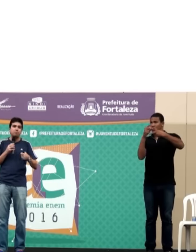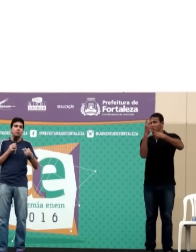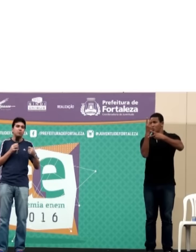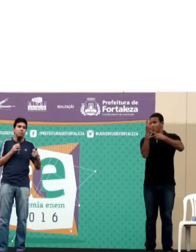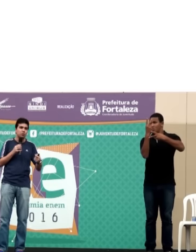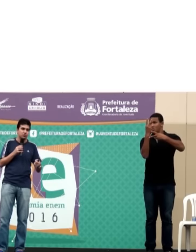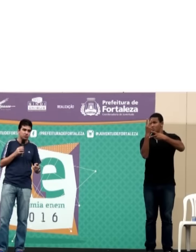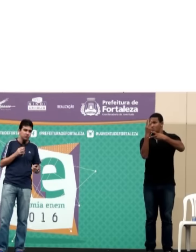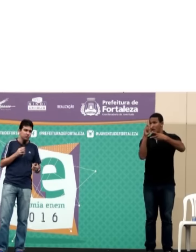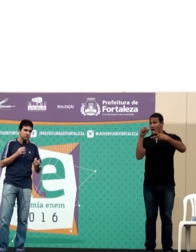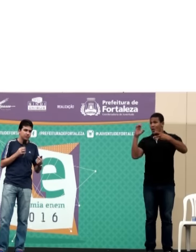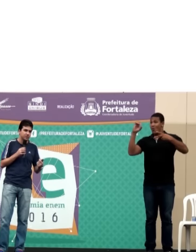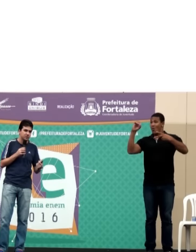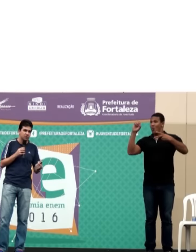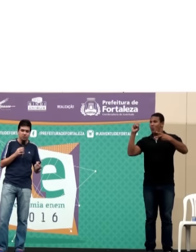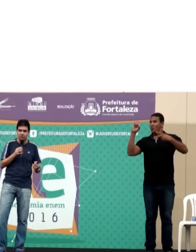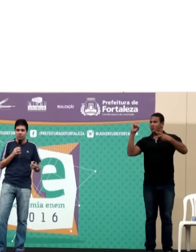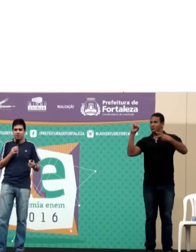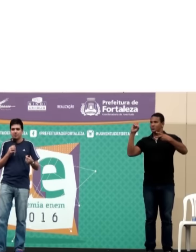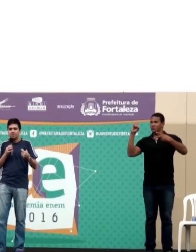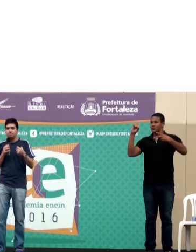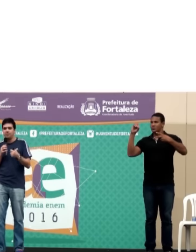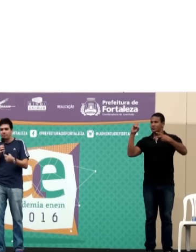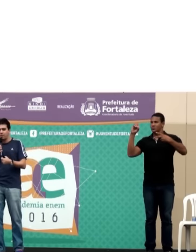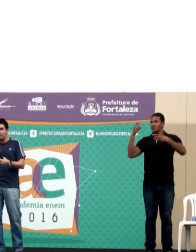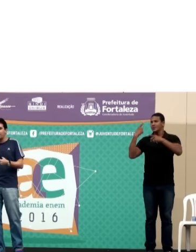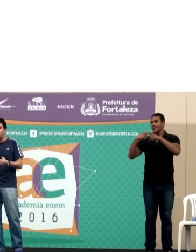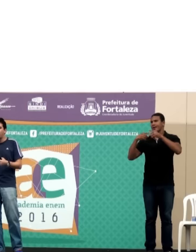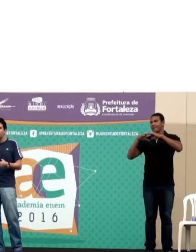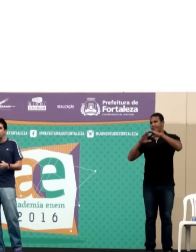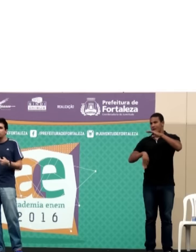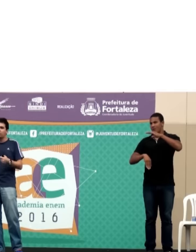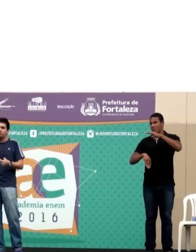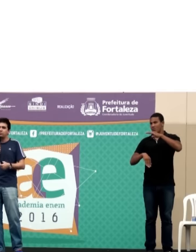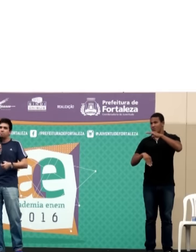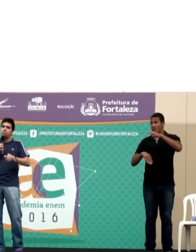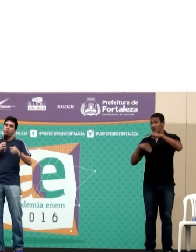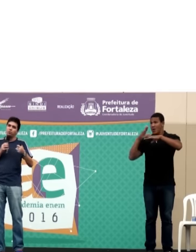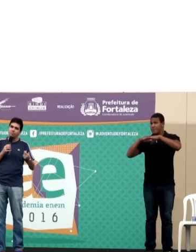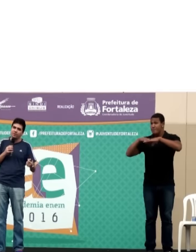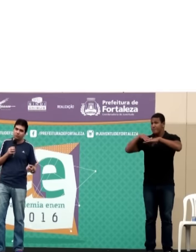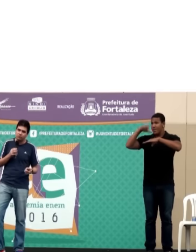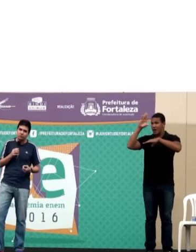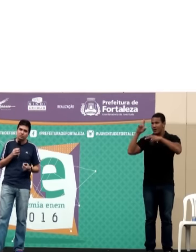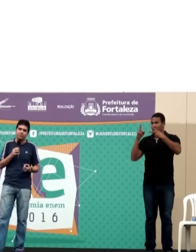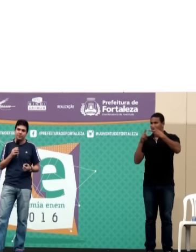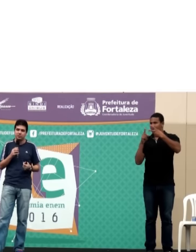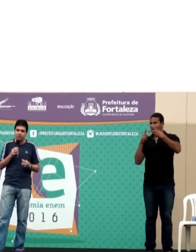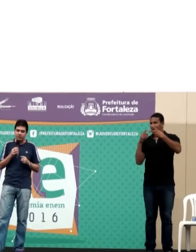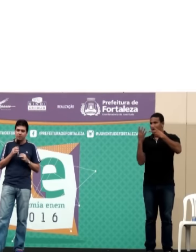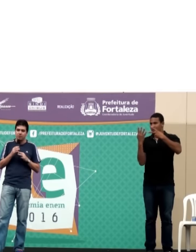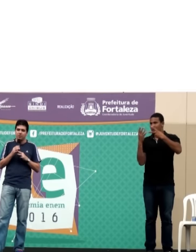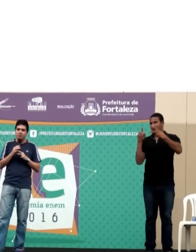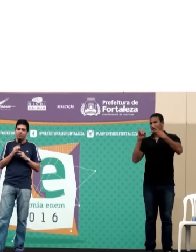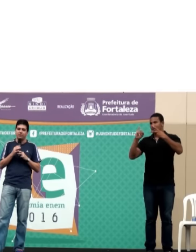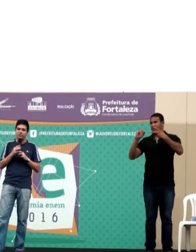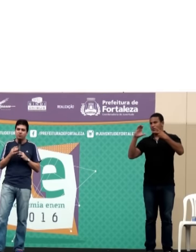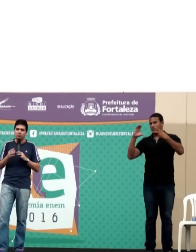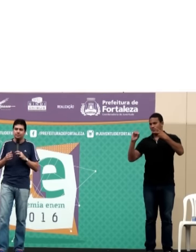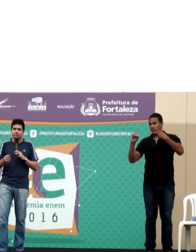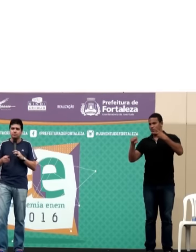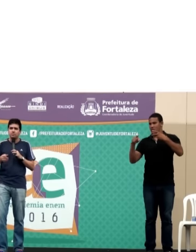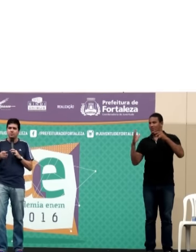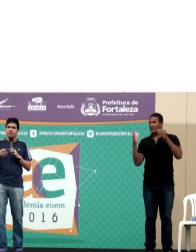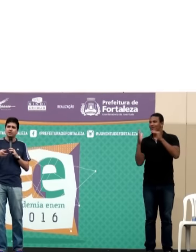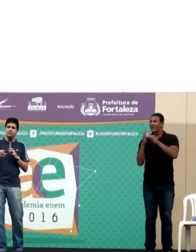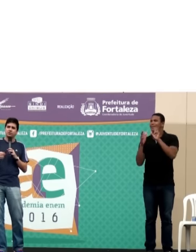hidróxido plumboso, sufixo oso. PbOH4, hidróxido plúmbico, sufixo ico.